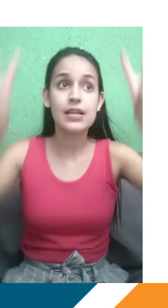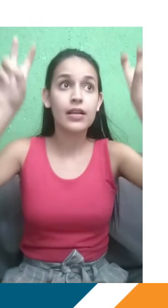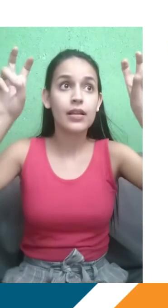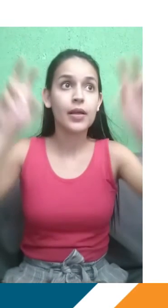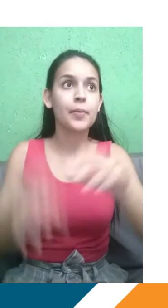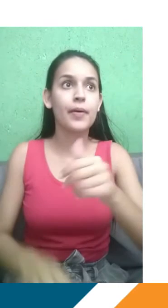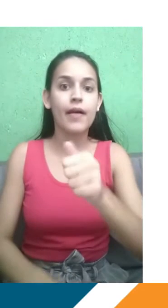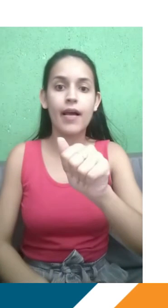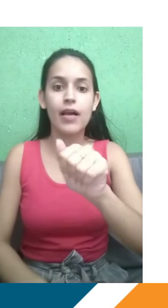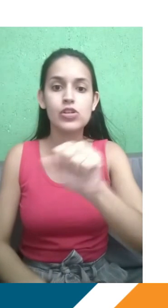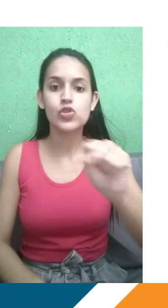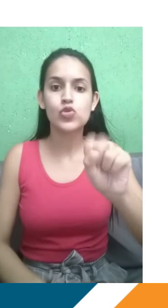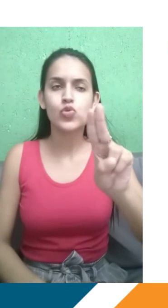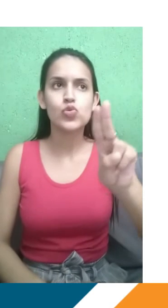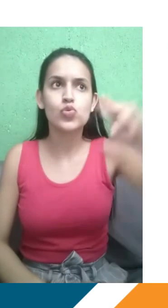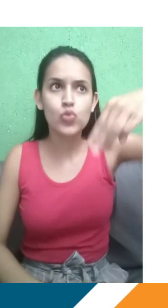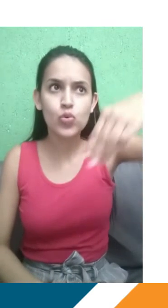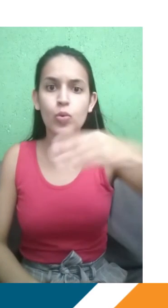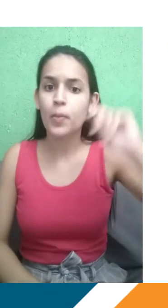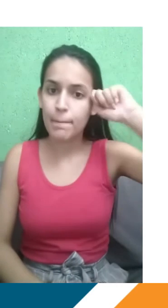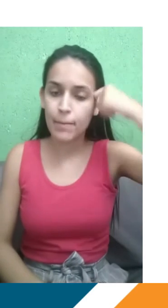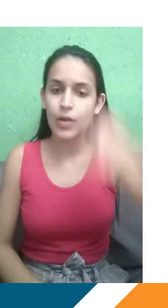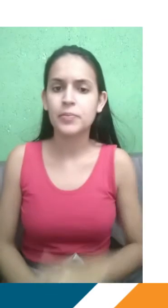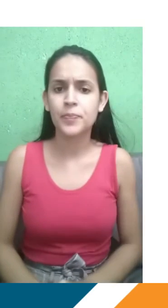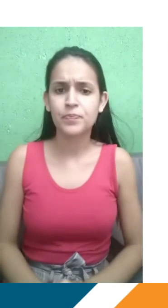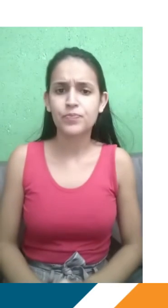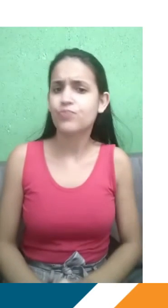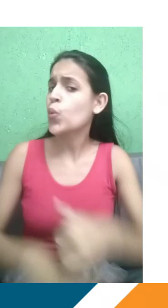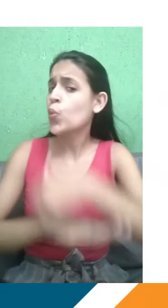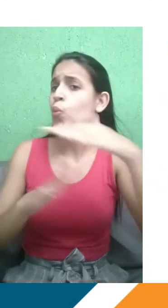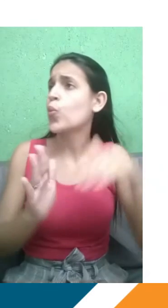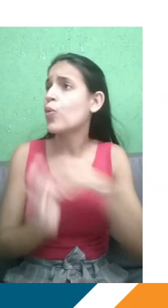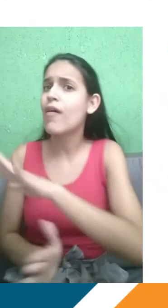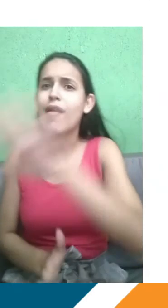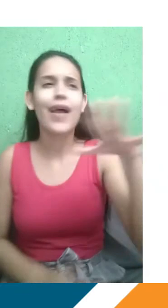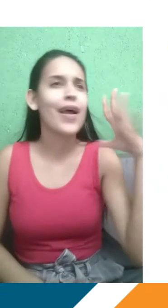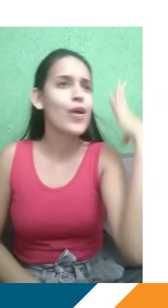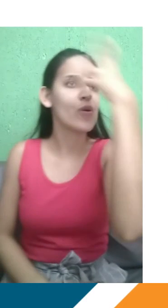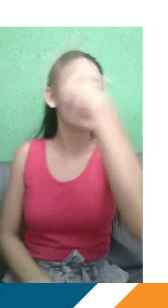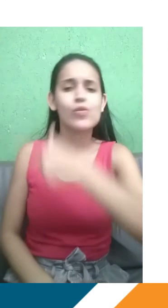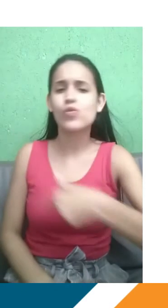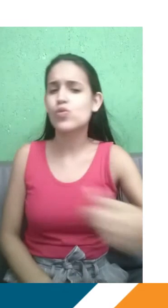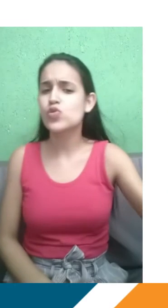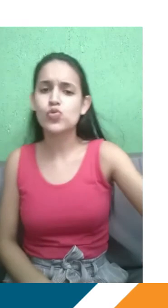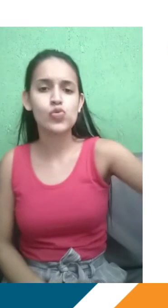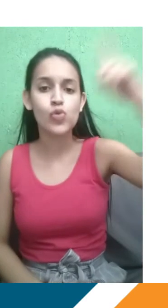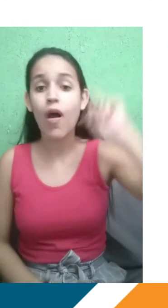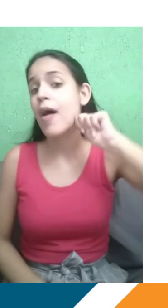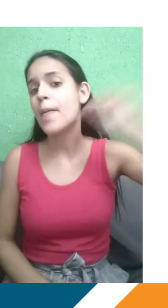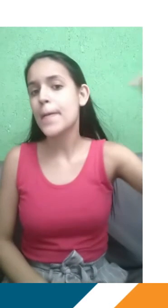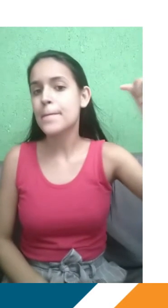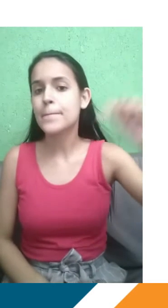ignorância ou maldade das pior, furar os olhos do assum preto, pra ele assim,